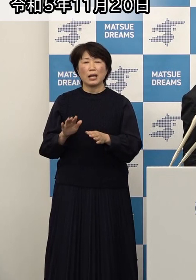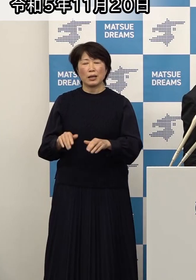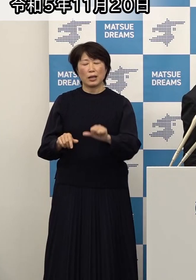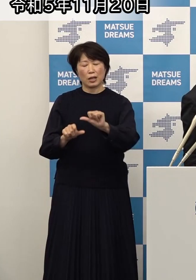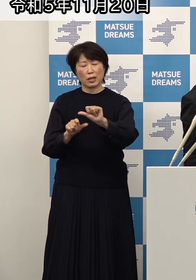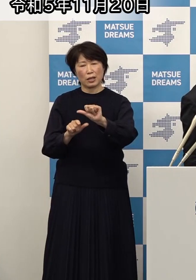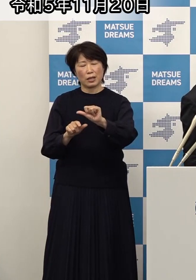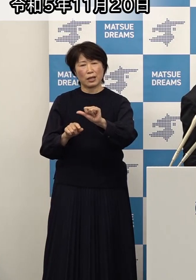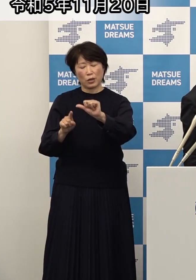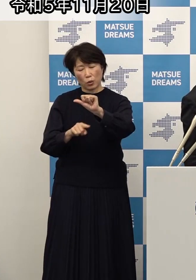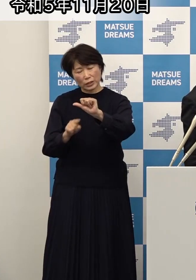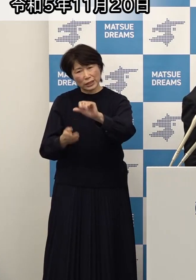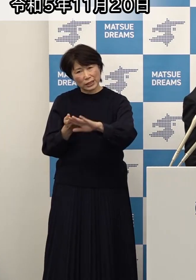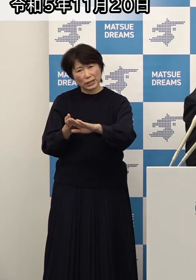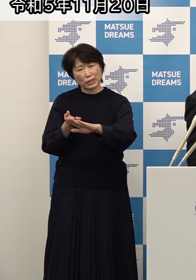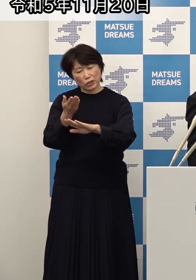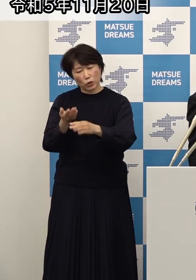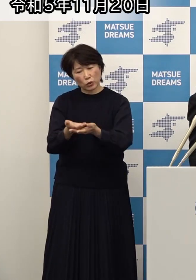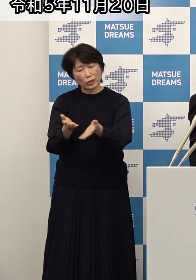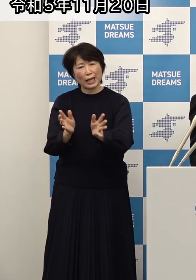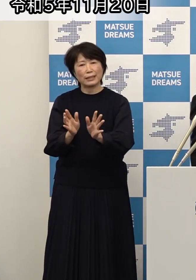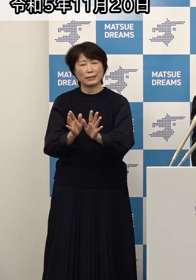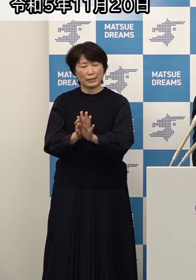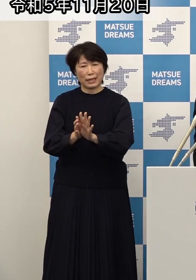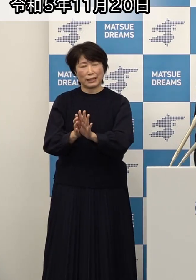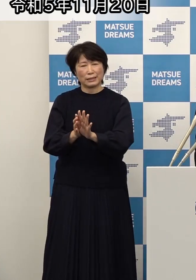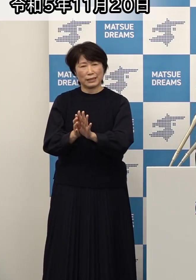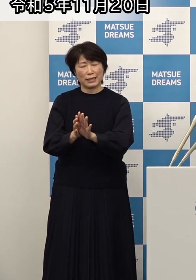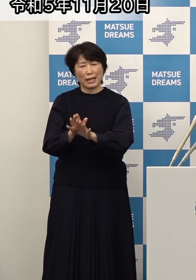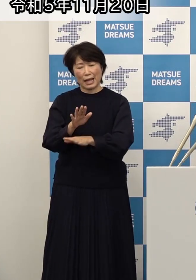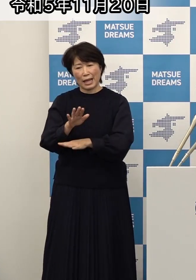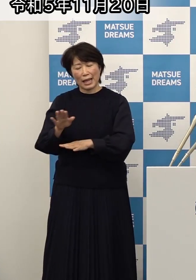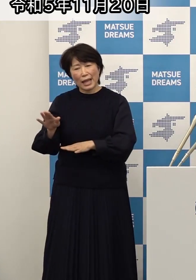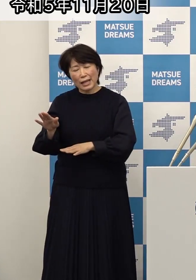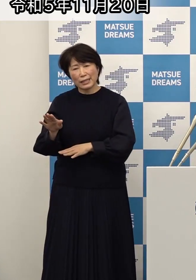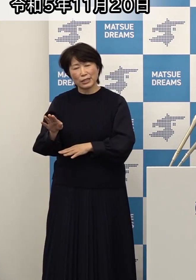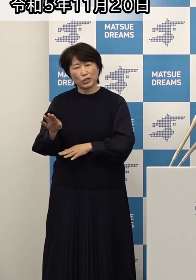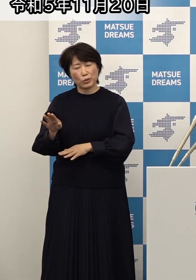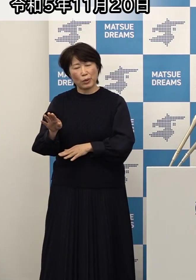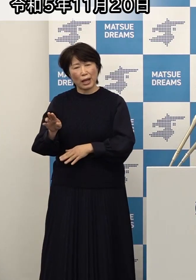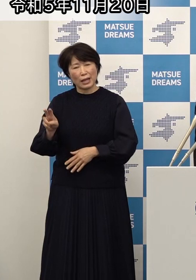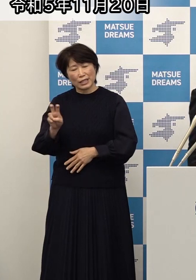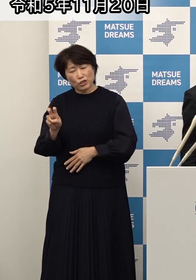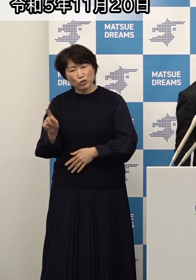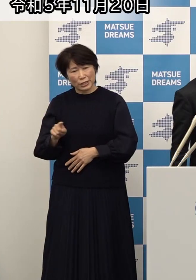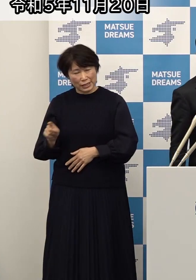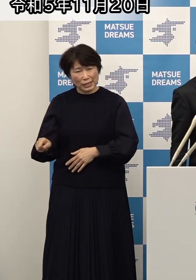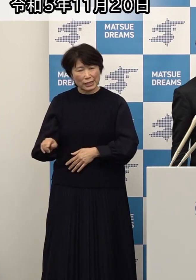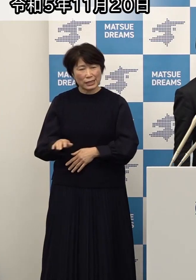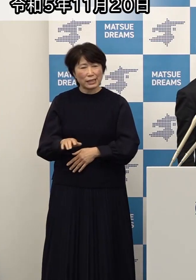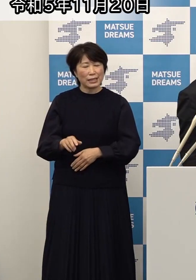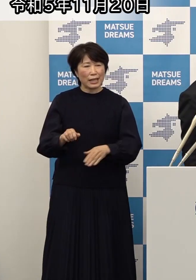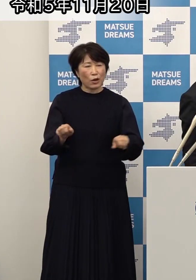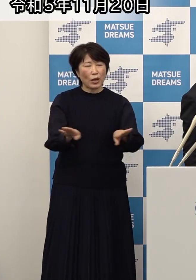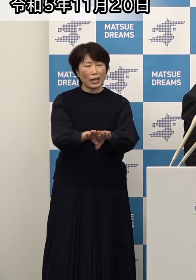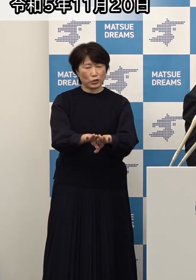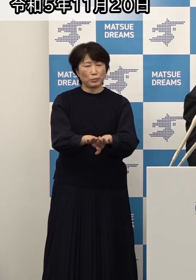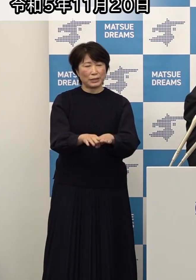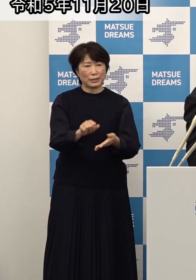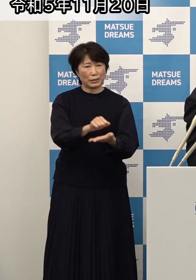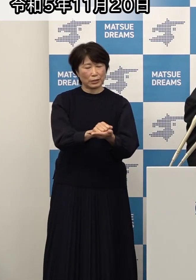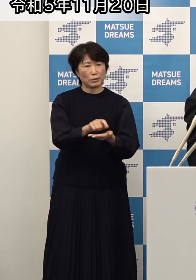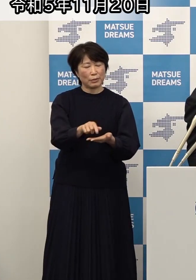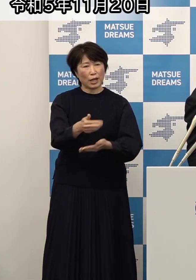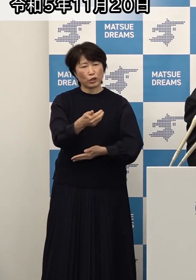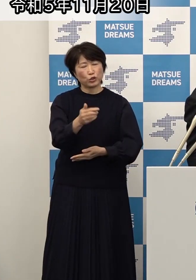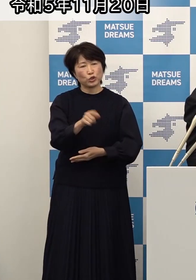体で受付をさせていただいておりまして、平日は20人、休日は40人まで対応しております。見学場所としましては、